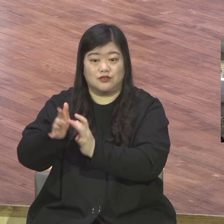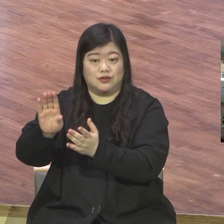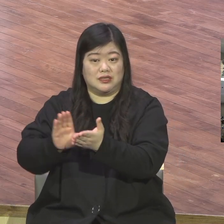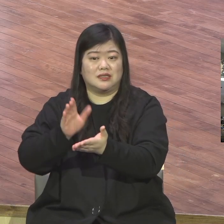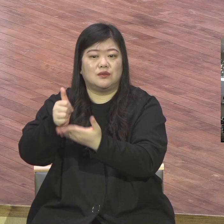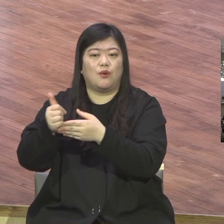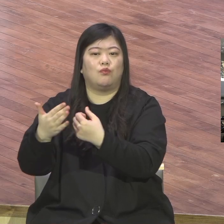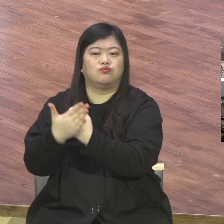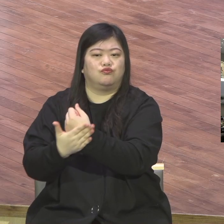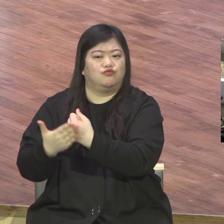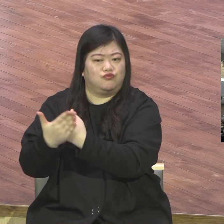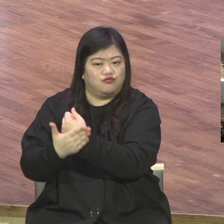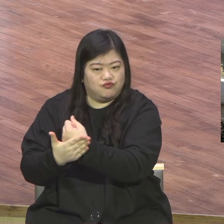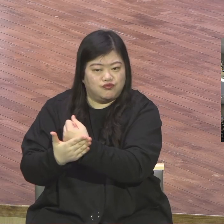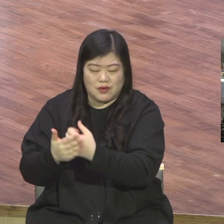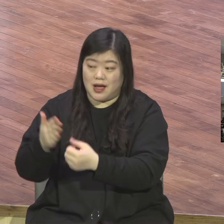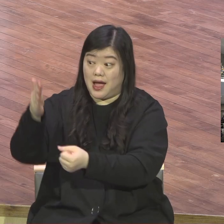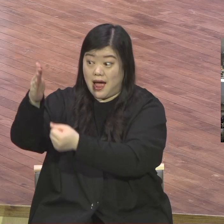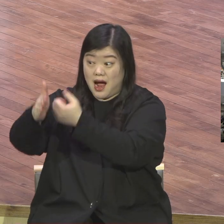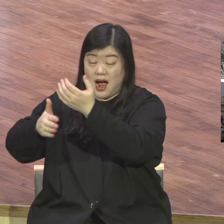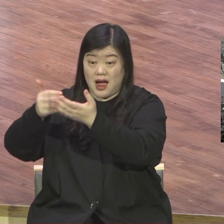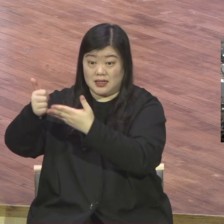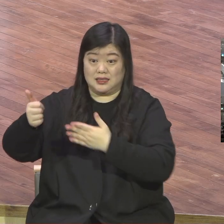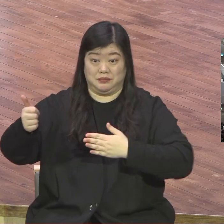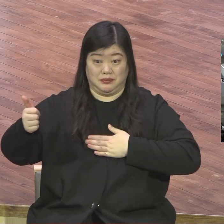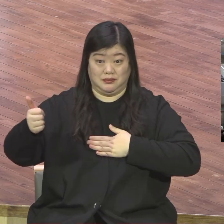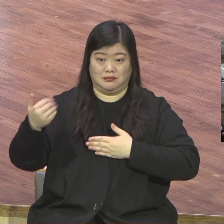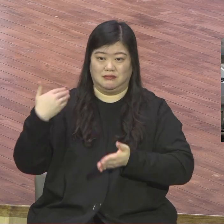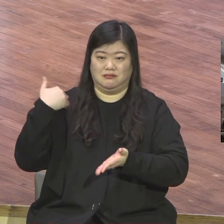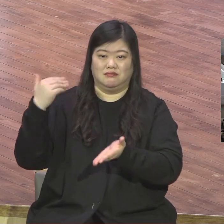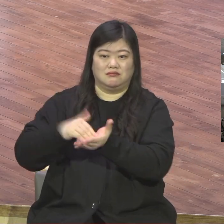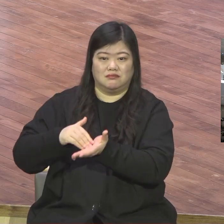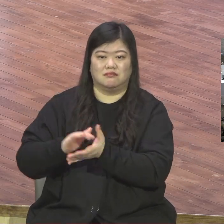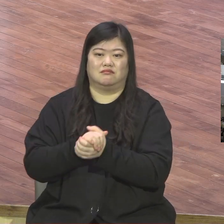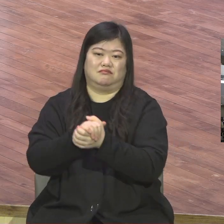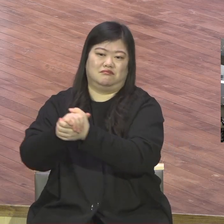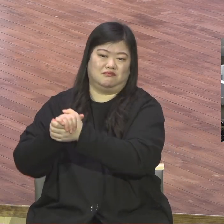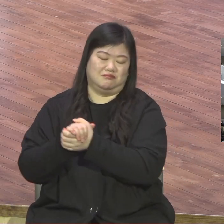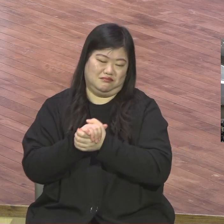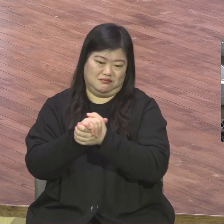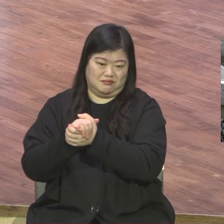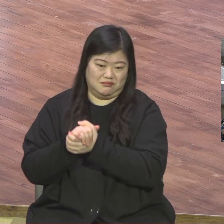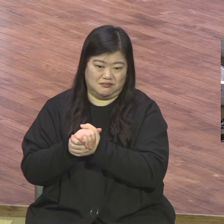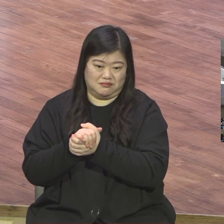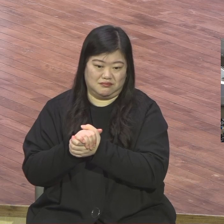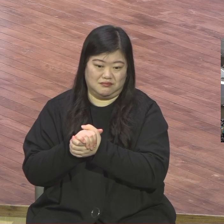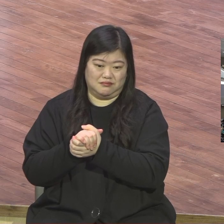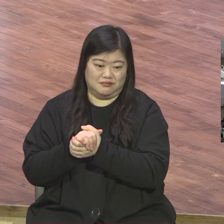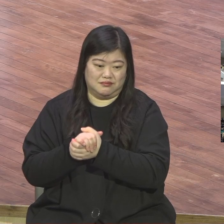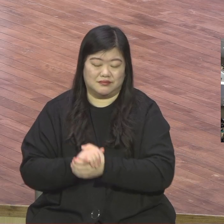그리스도로 말미암아 하나님과 화평을 누리자.